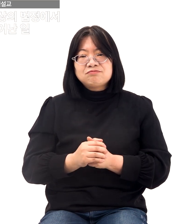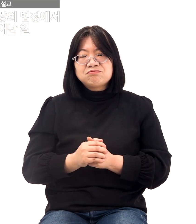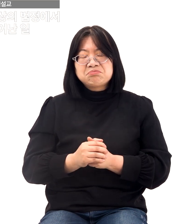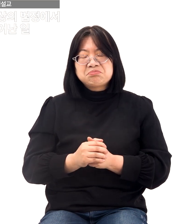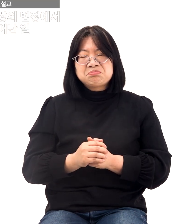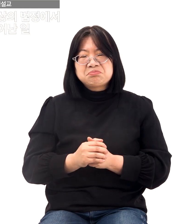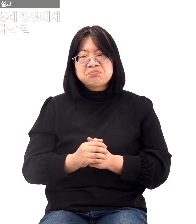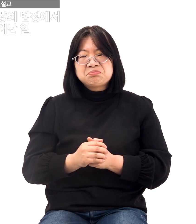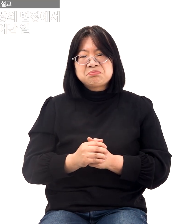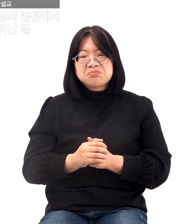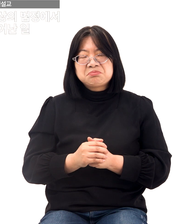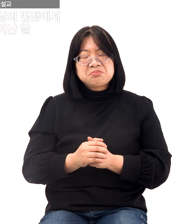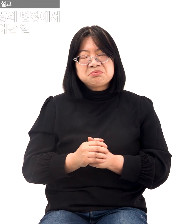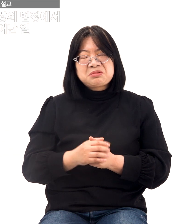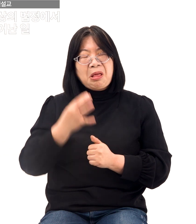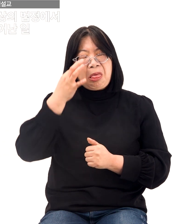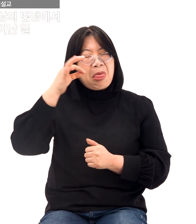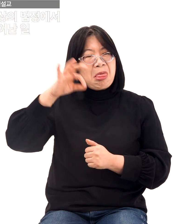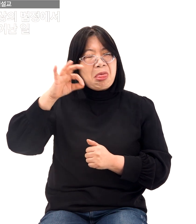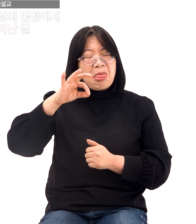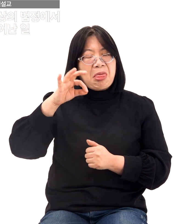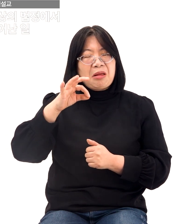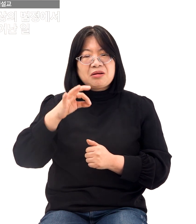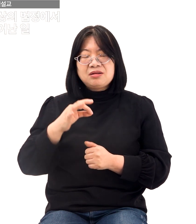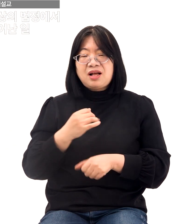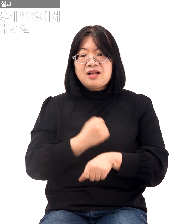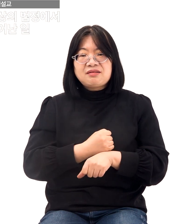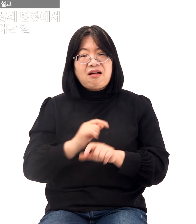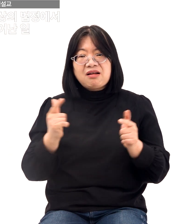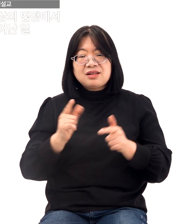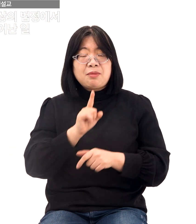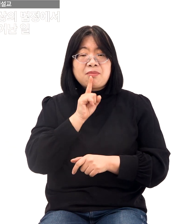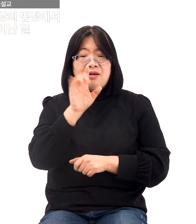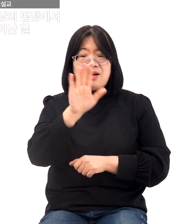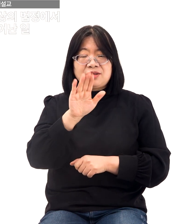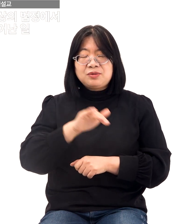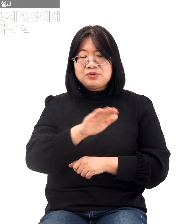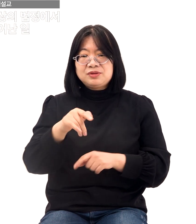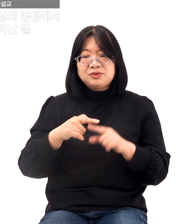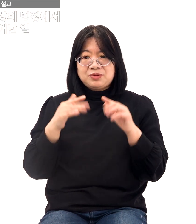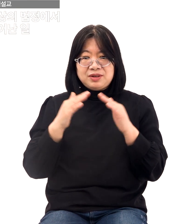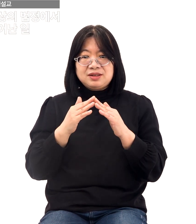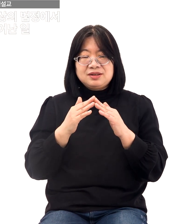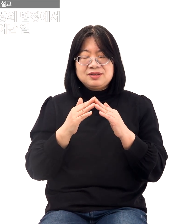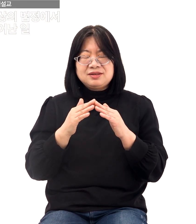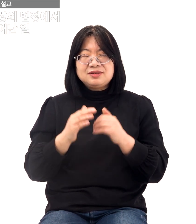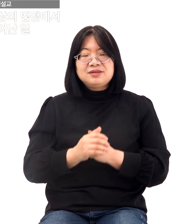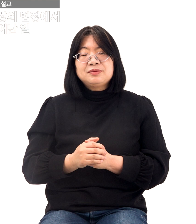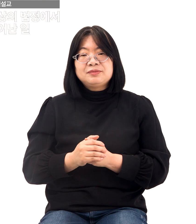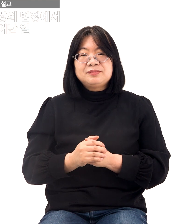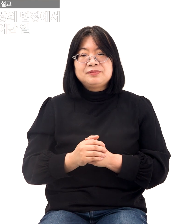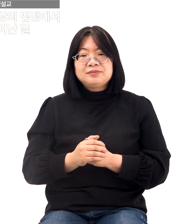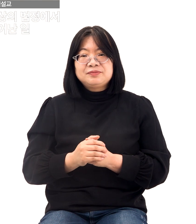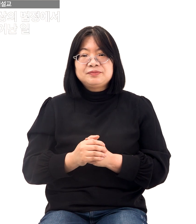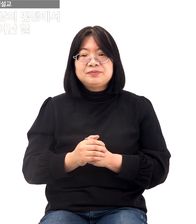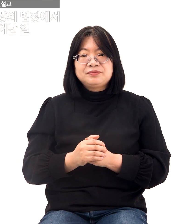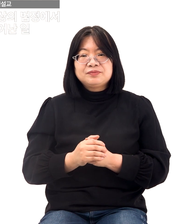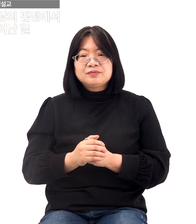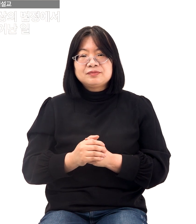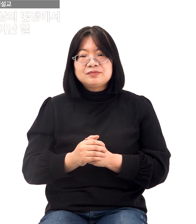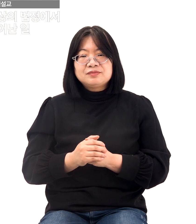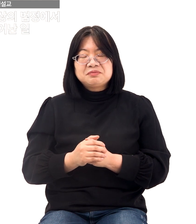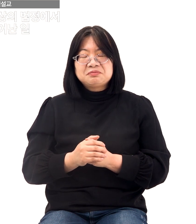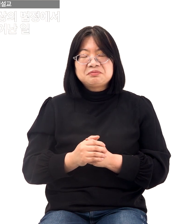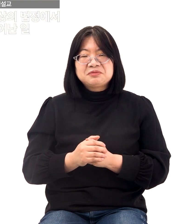던지거나 한다 이러는 거 아니에요. 우리 교회는 그런 좀